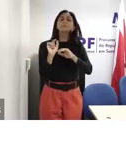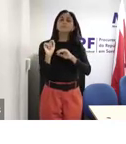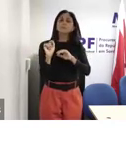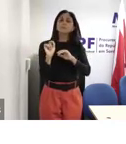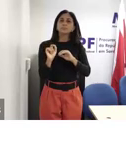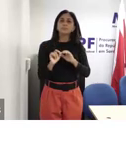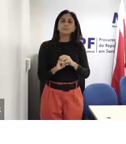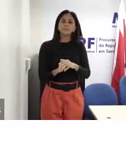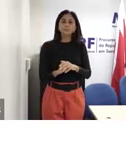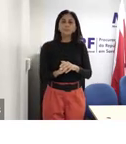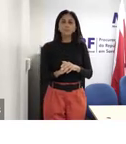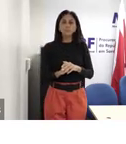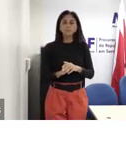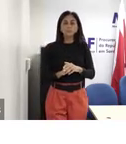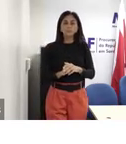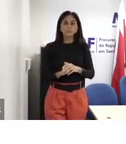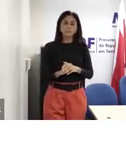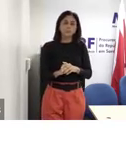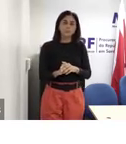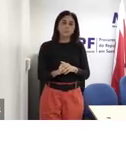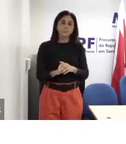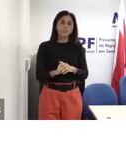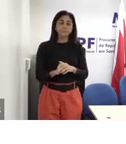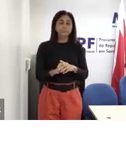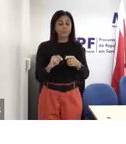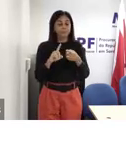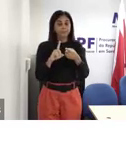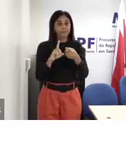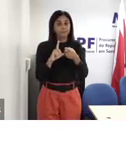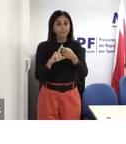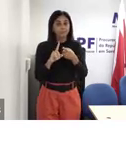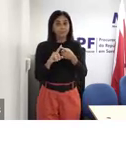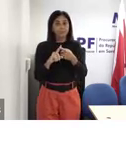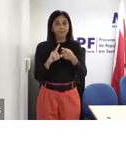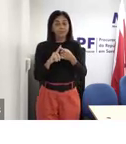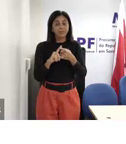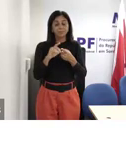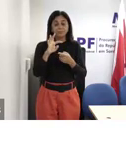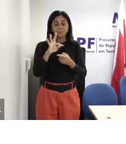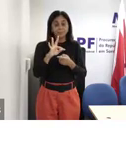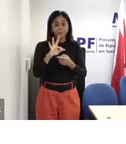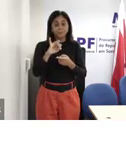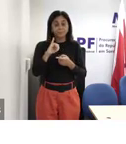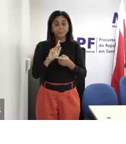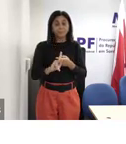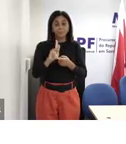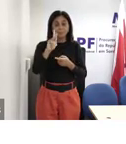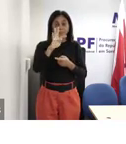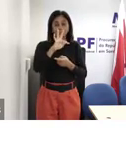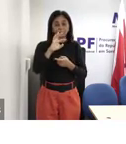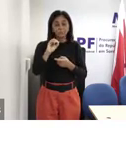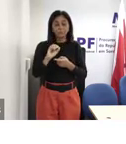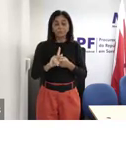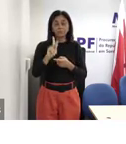cetic é que as duas mais acessadas são Instagram e o tiktok a terceira mais acessada mas bem menos